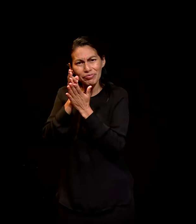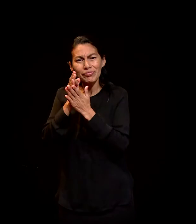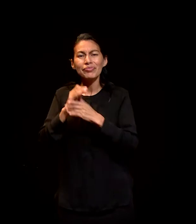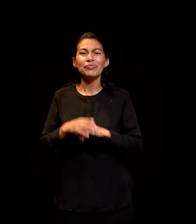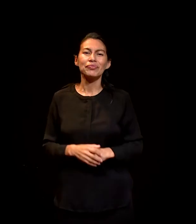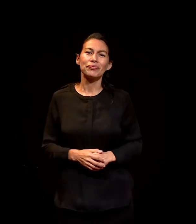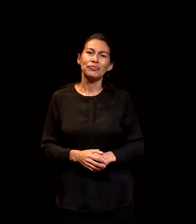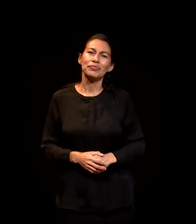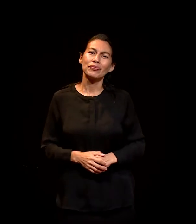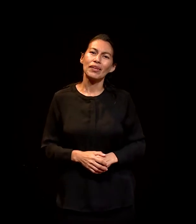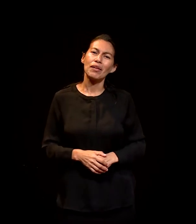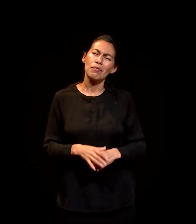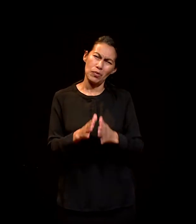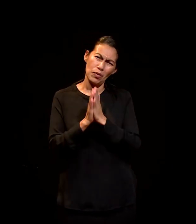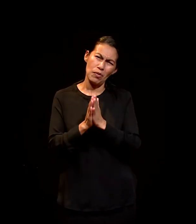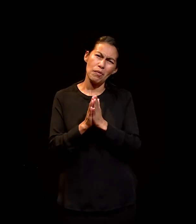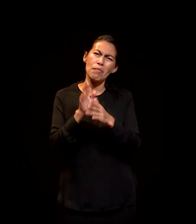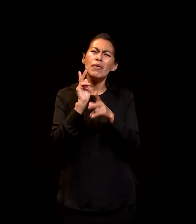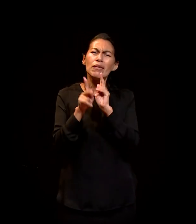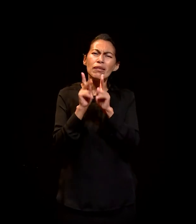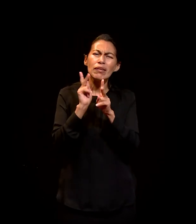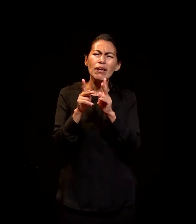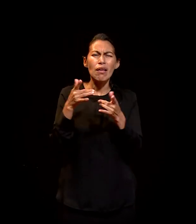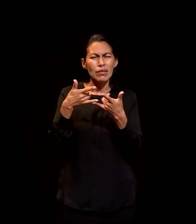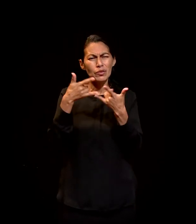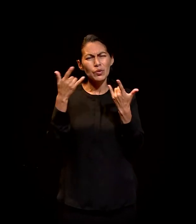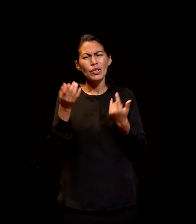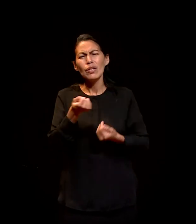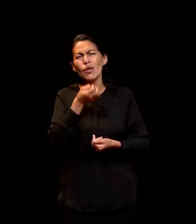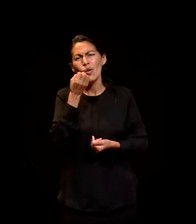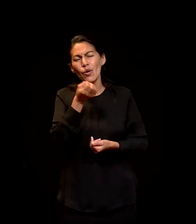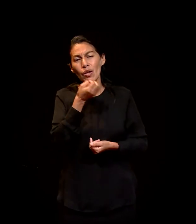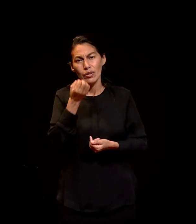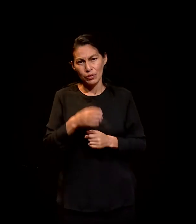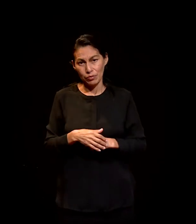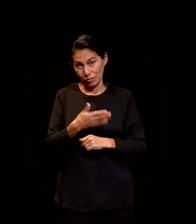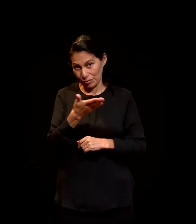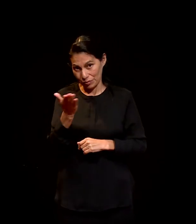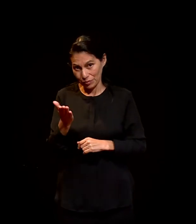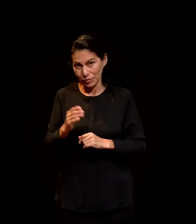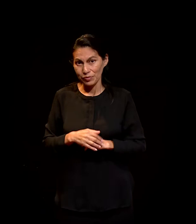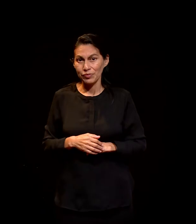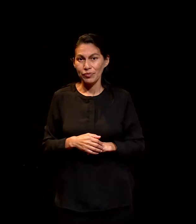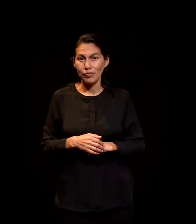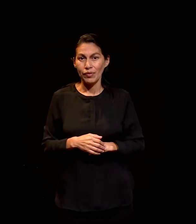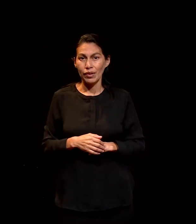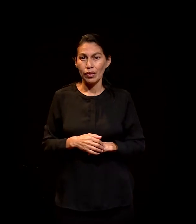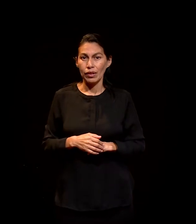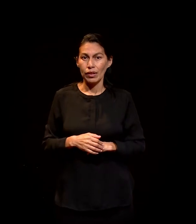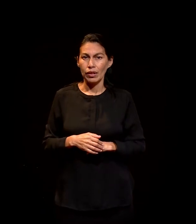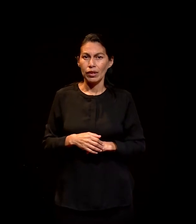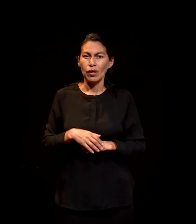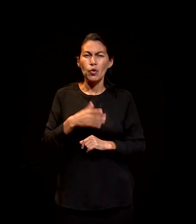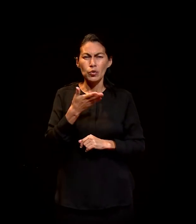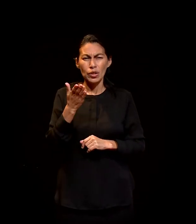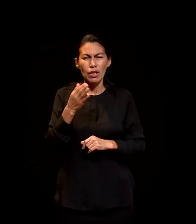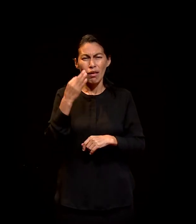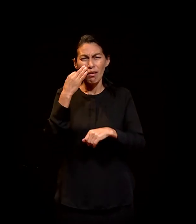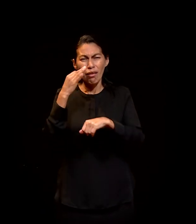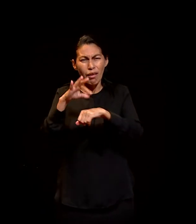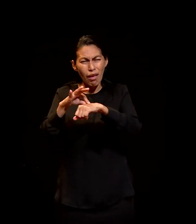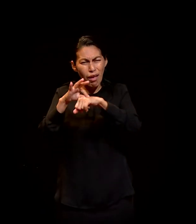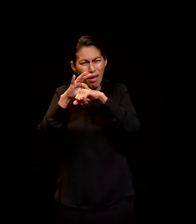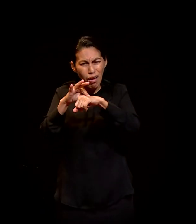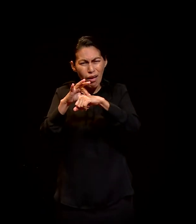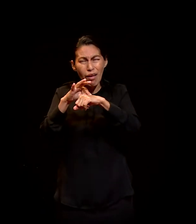cuéntenos algunas anécdotas de oración que sea más que teoría muy experiencia